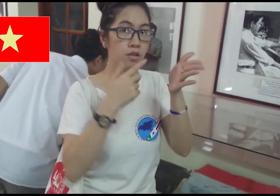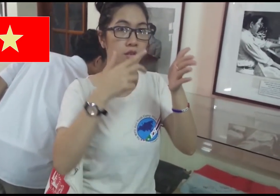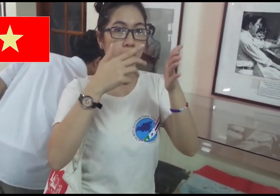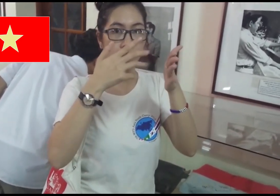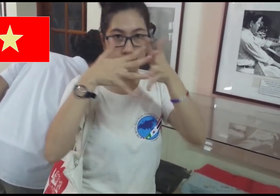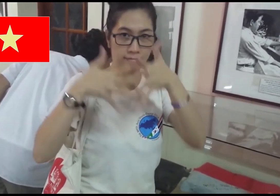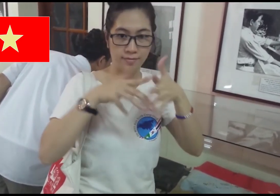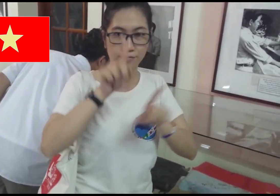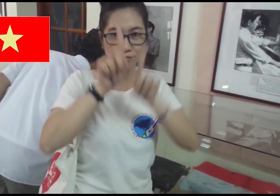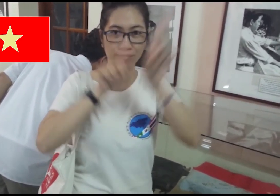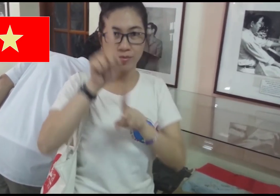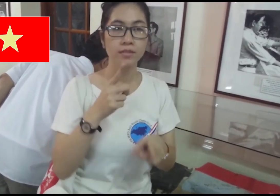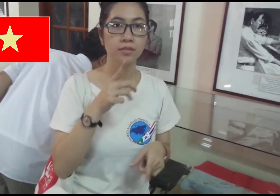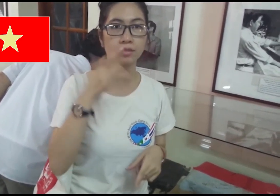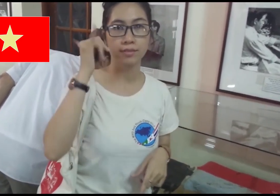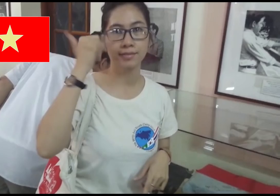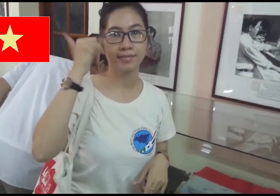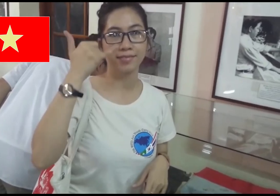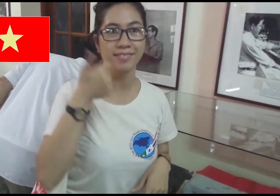Also komplett rot mit einem gelben Stern.